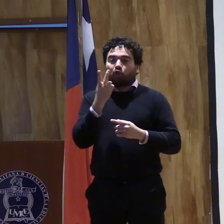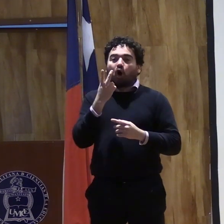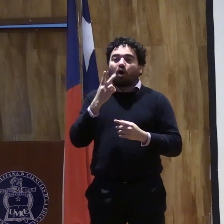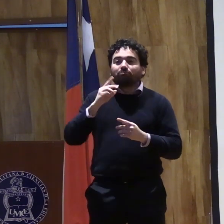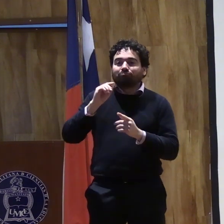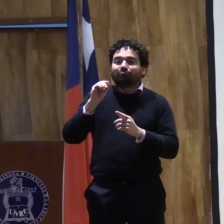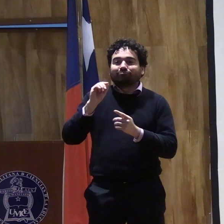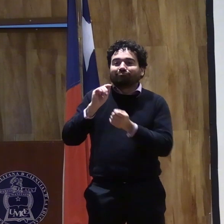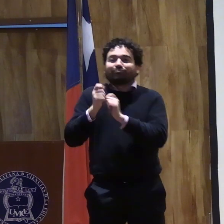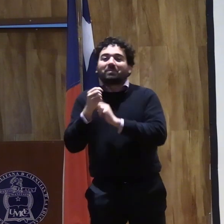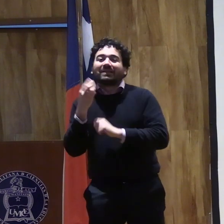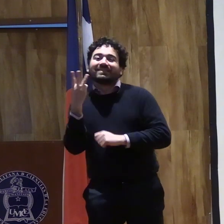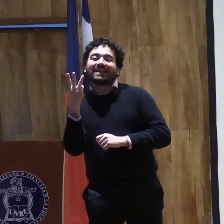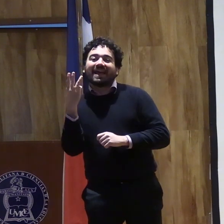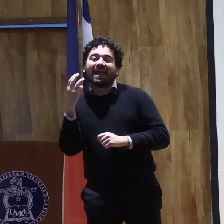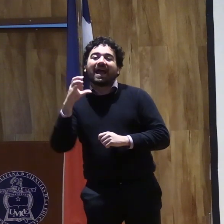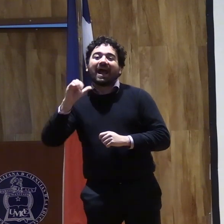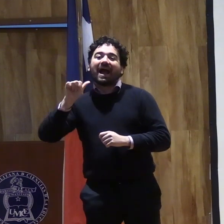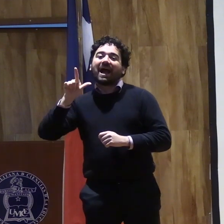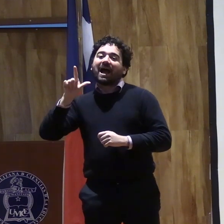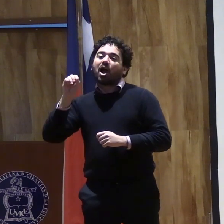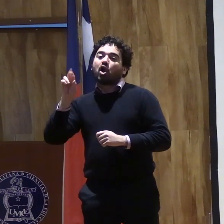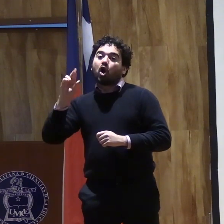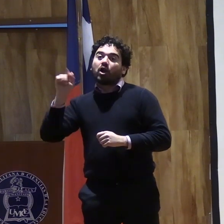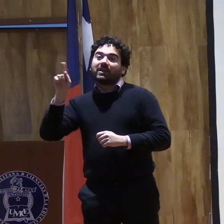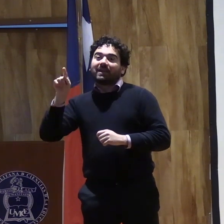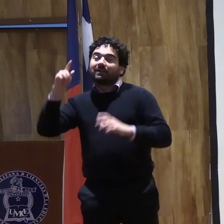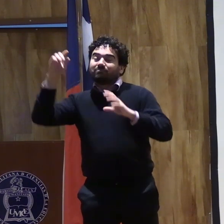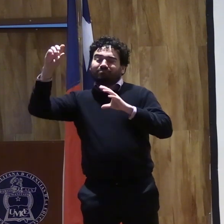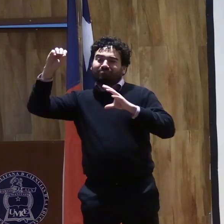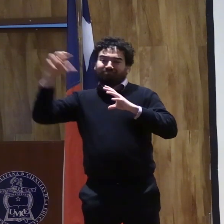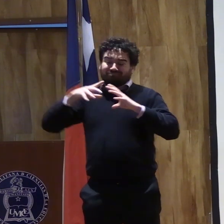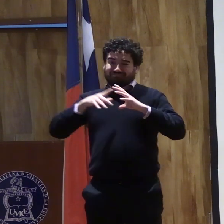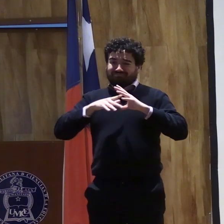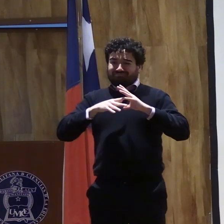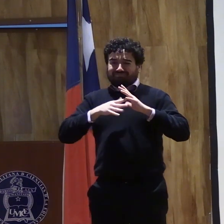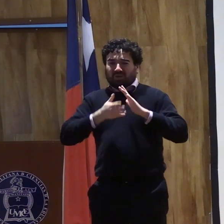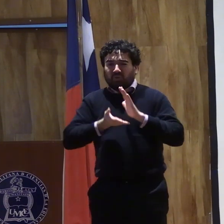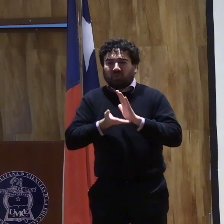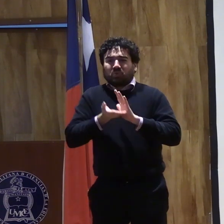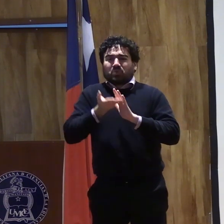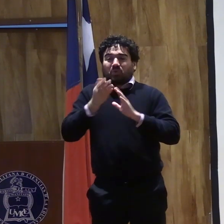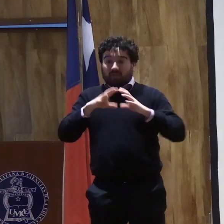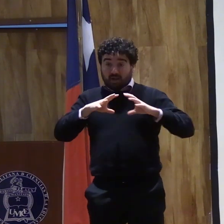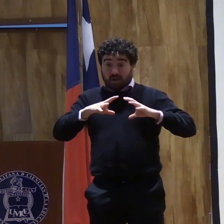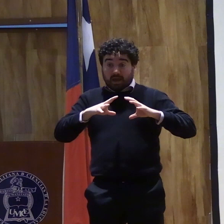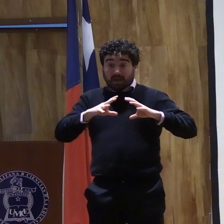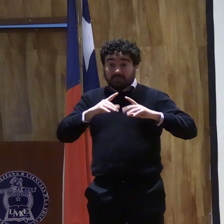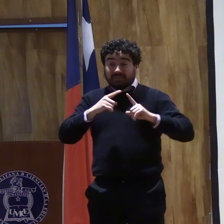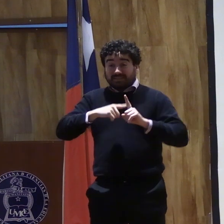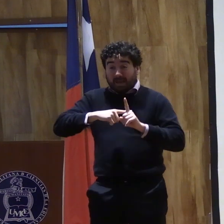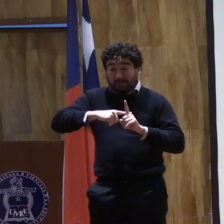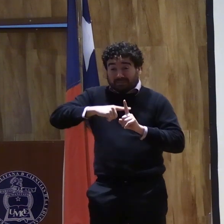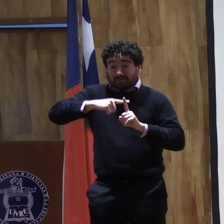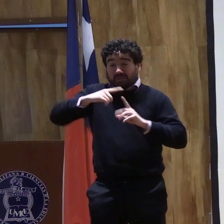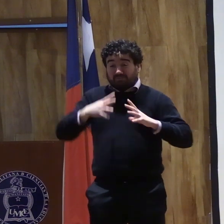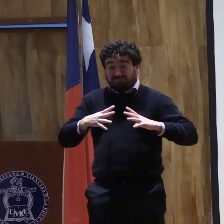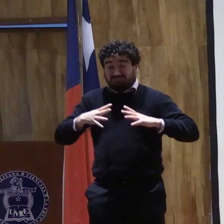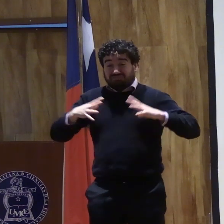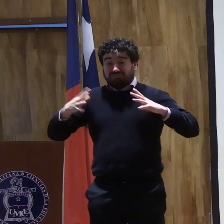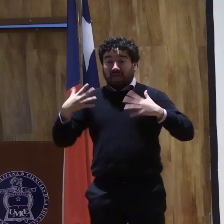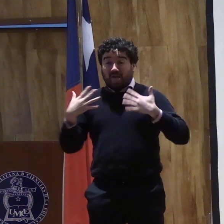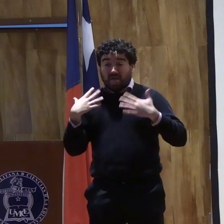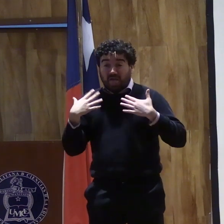la temperatura en la Tierra se elevaría notablemente. Es decir, la constante solar, bueno, Afortunadamente se